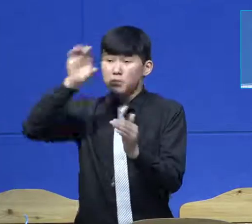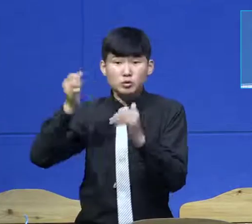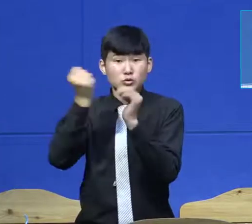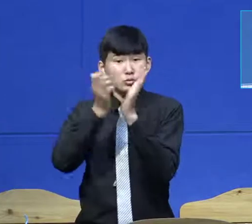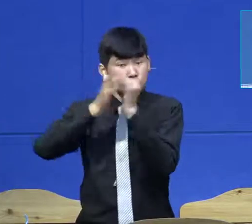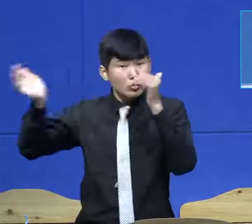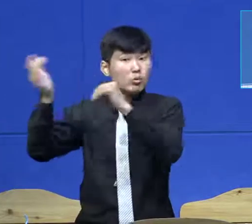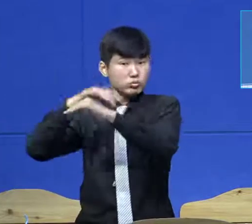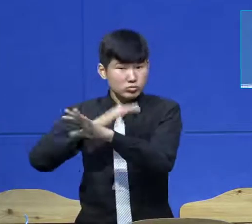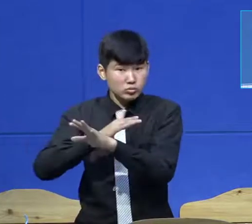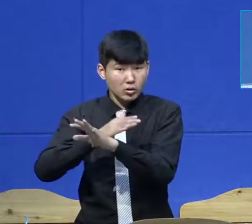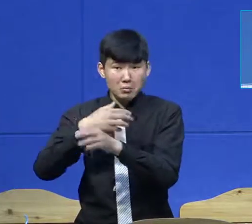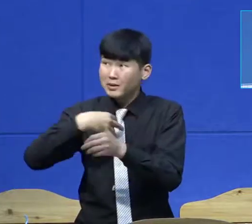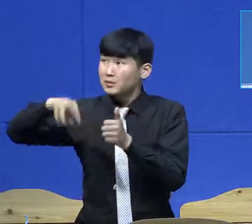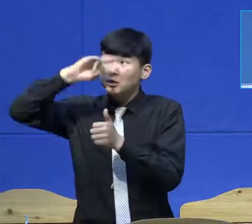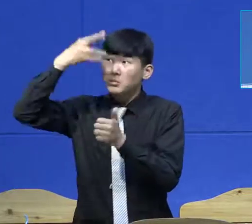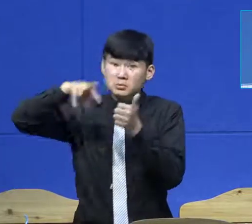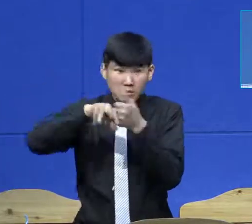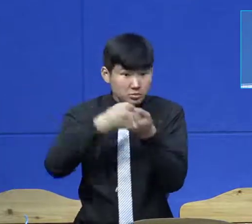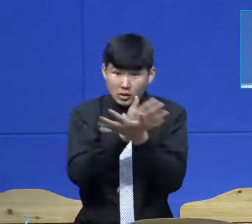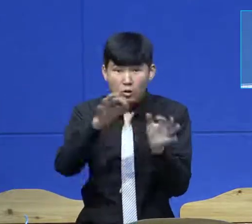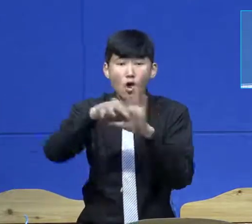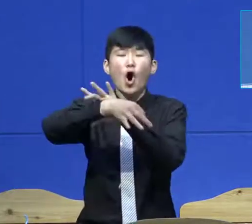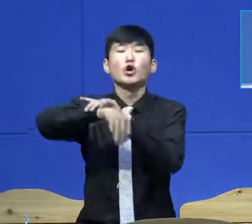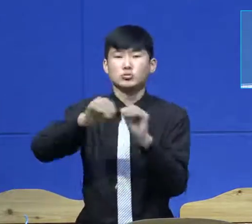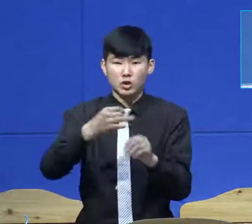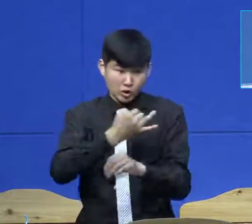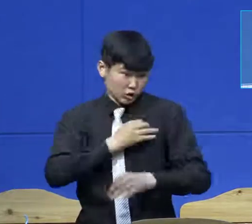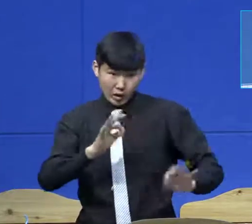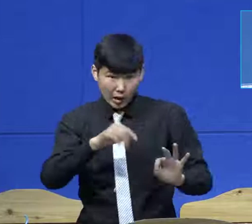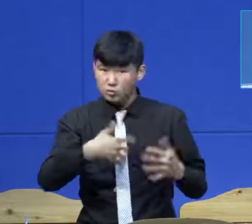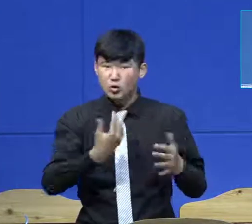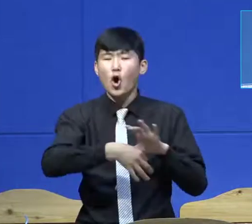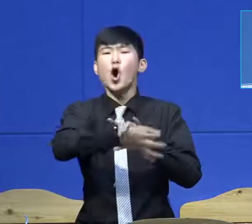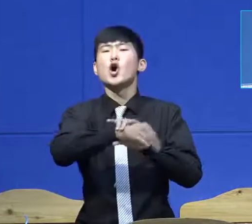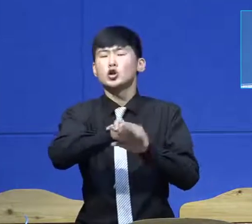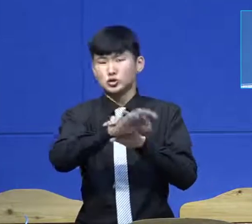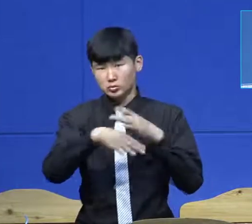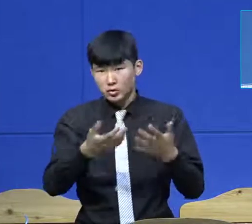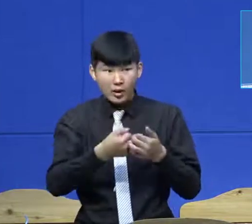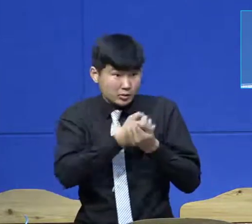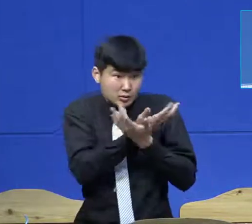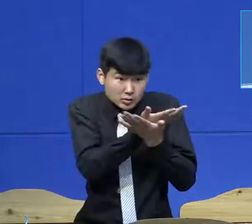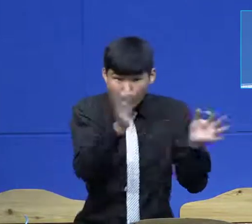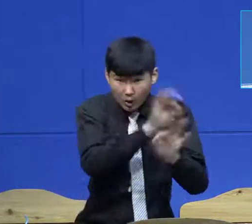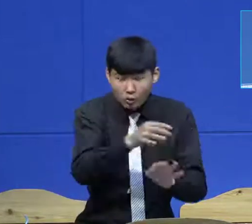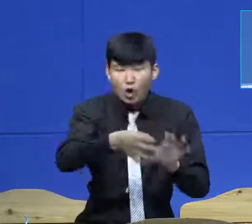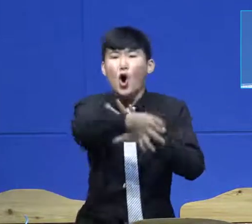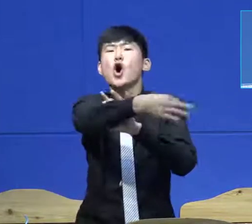тэр хоосон болж байна. Итгэхгүй байх нь ч хоосон болгож байгаа. тарахгүй байх нь ч гэсэн хаосон болгож байгаа